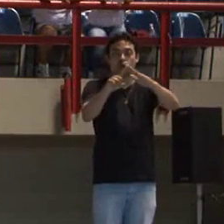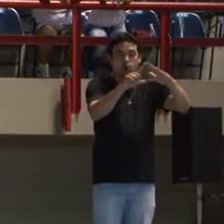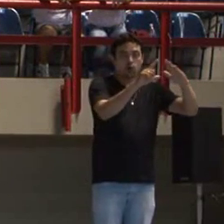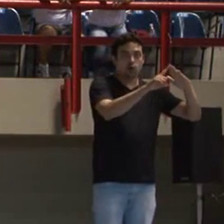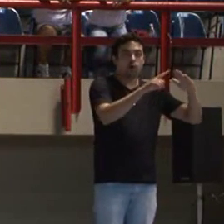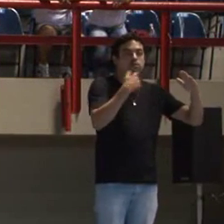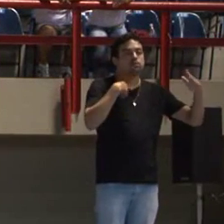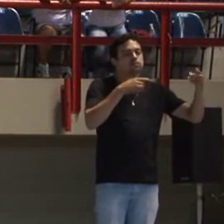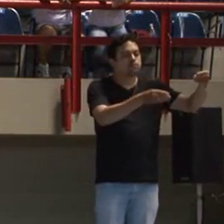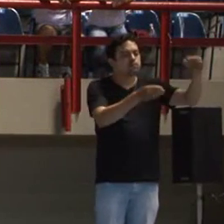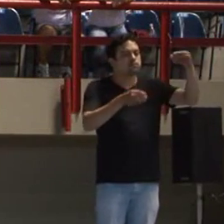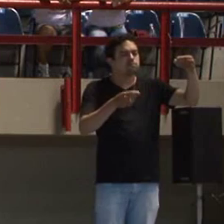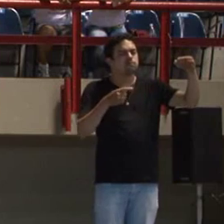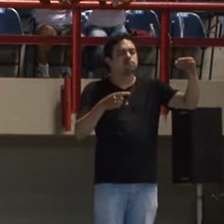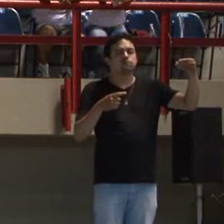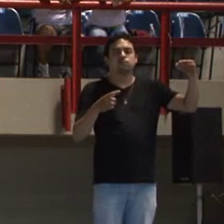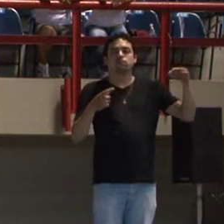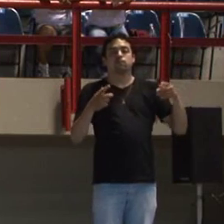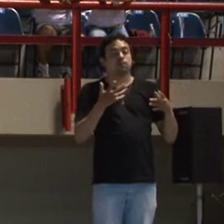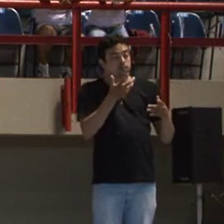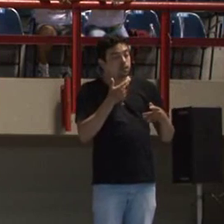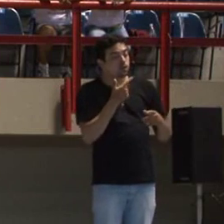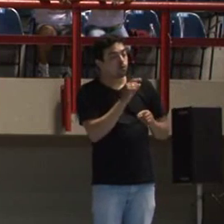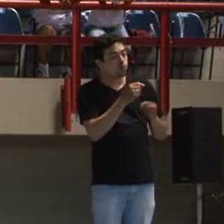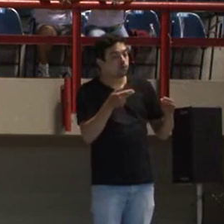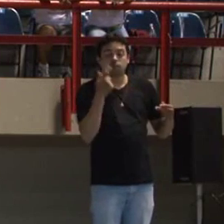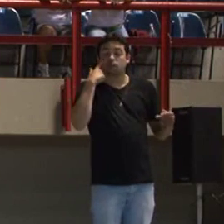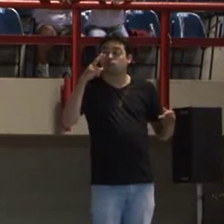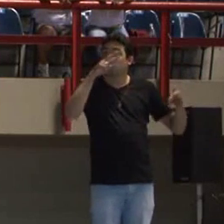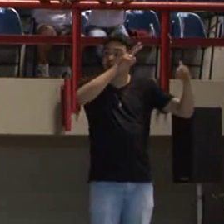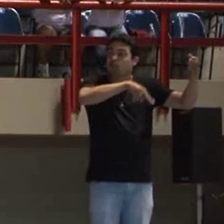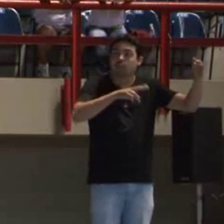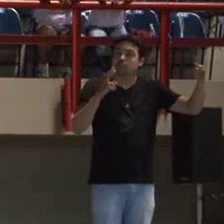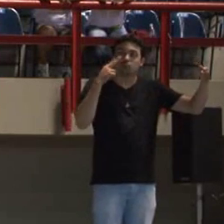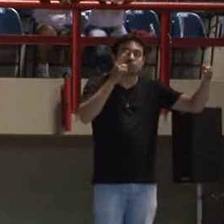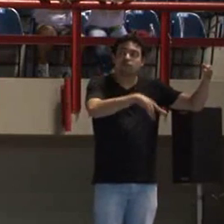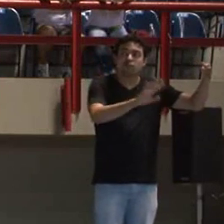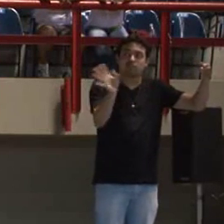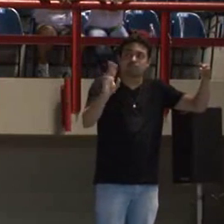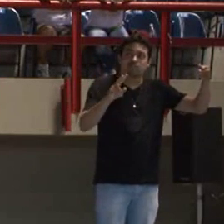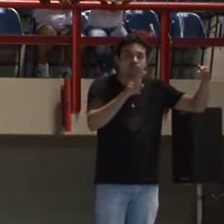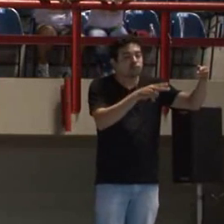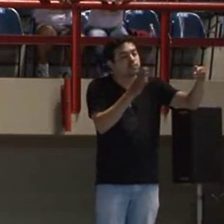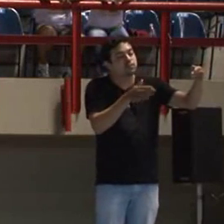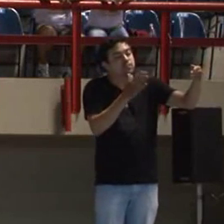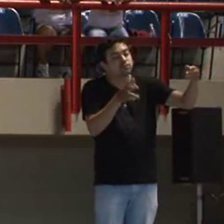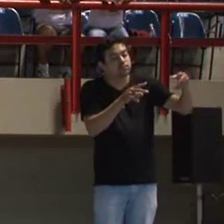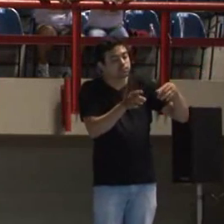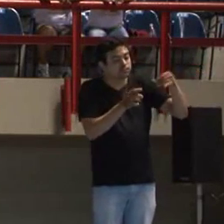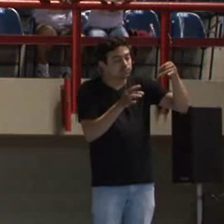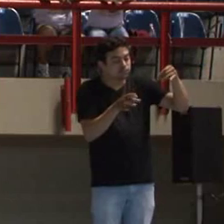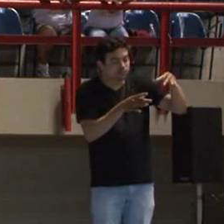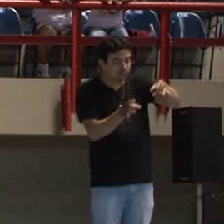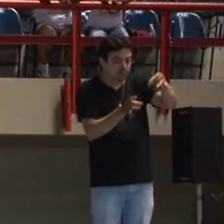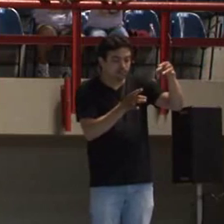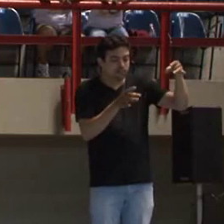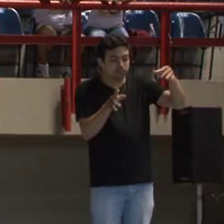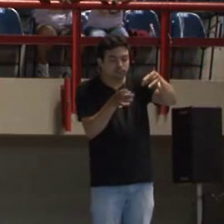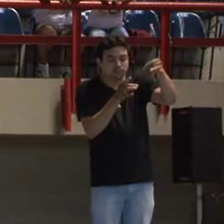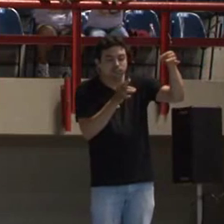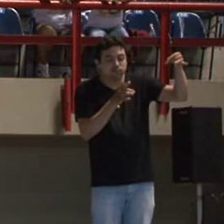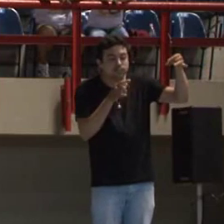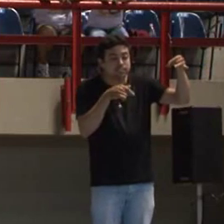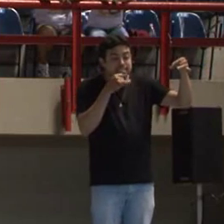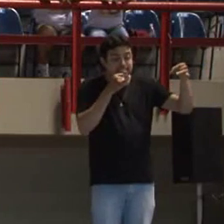aquela velha resposta: quer alguma coisa? Não, estou só olhando. Aí você vai olhando os preços. Então, eu tendo o alfabeto, eu